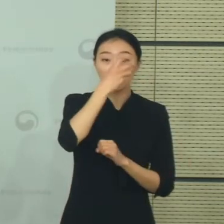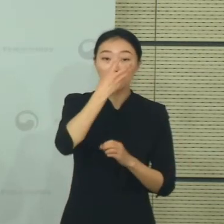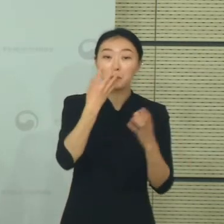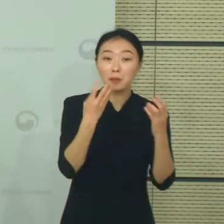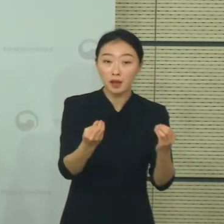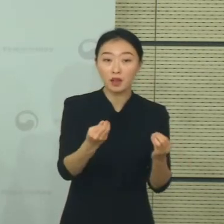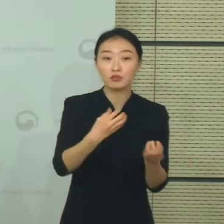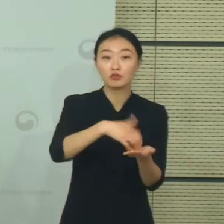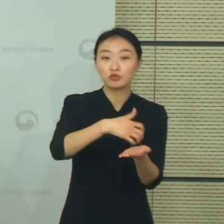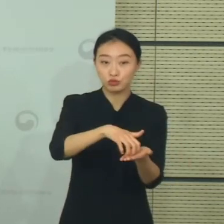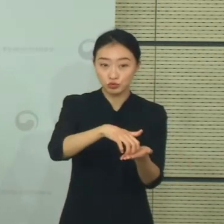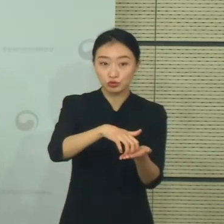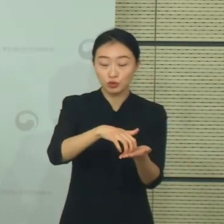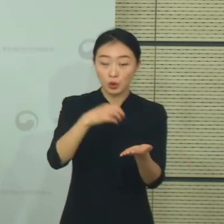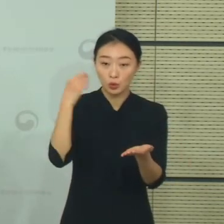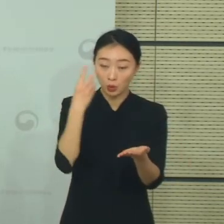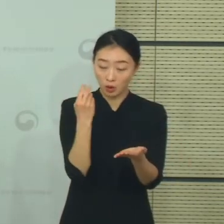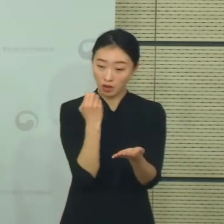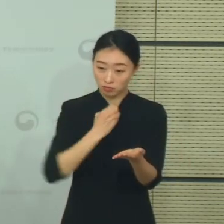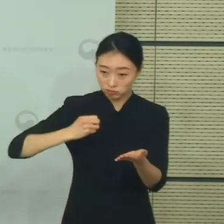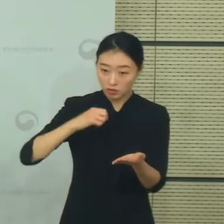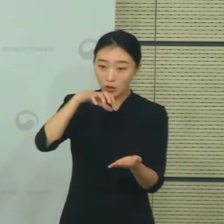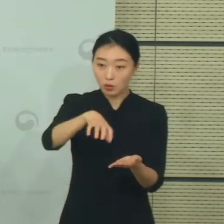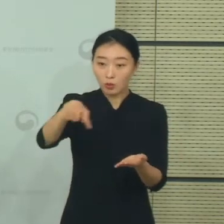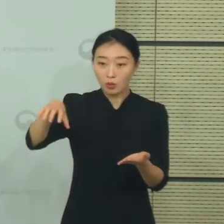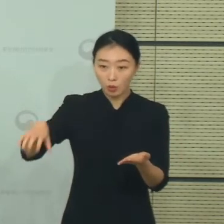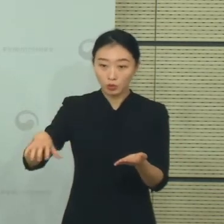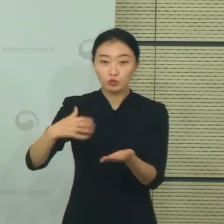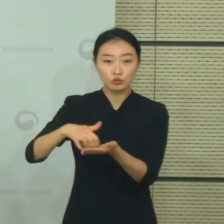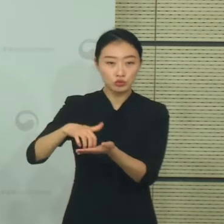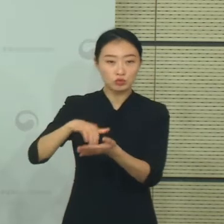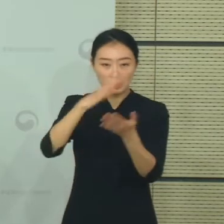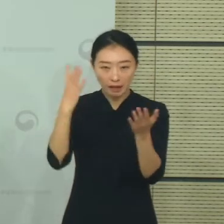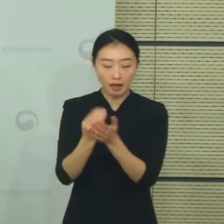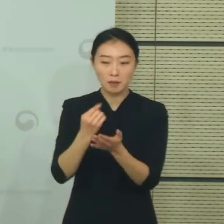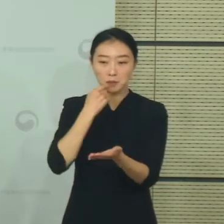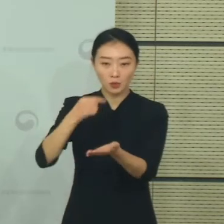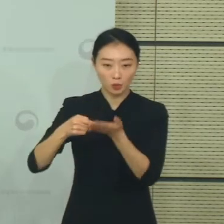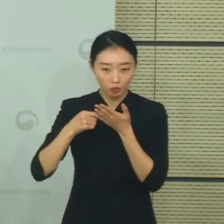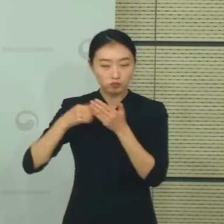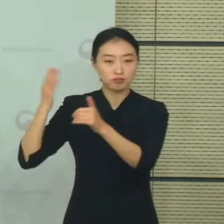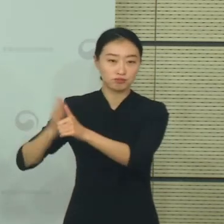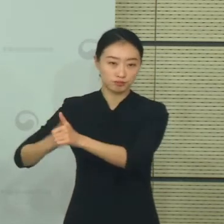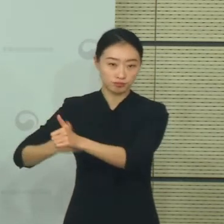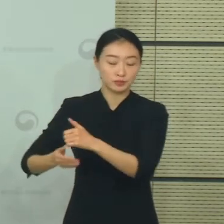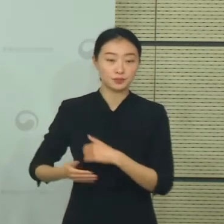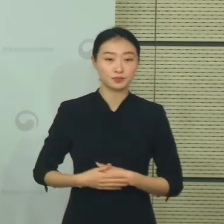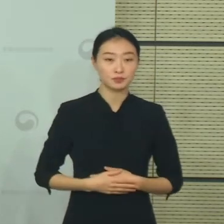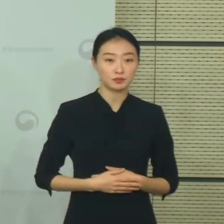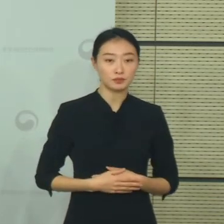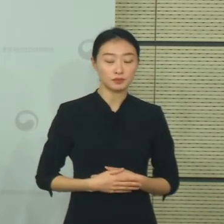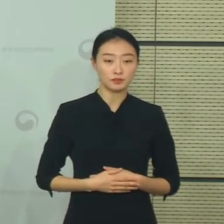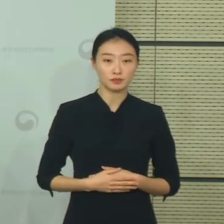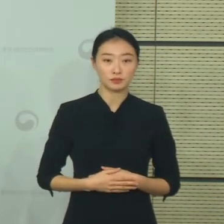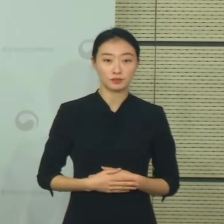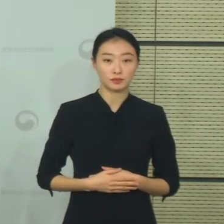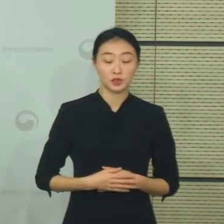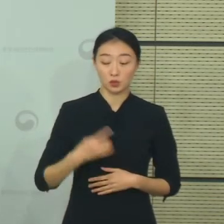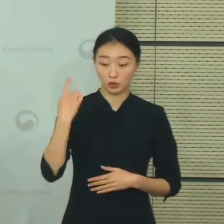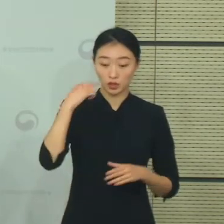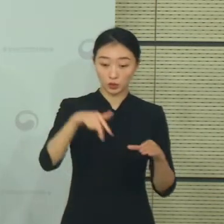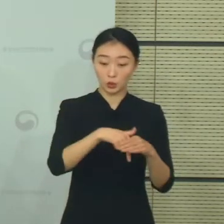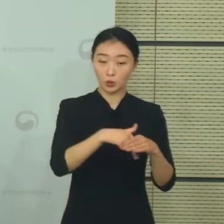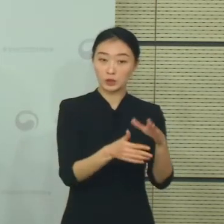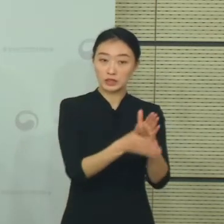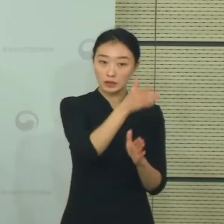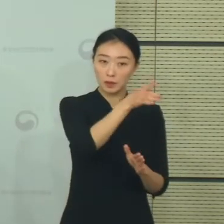총수, 방역지침을 어긴 곳수 등 다 알았으면 좋겠습니다. 네, 어제는 종교